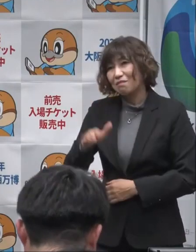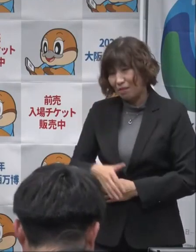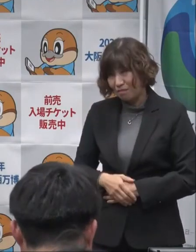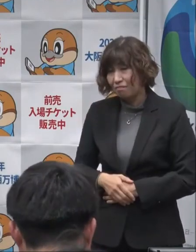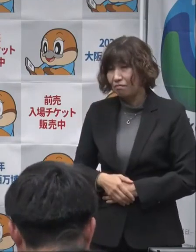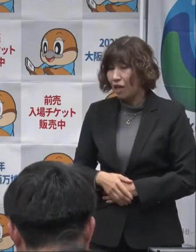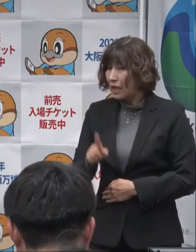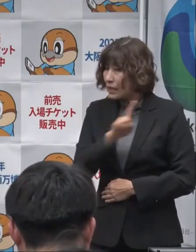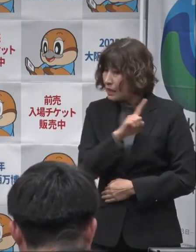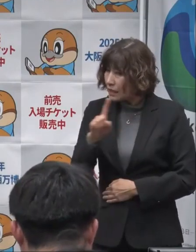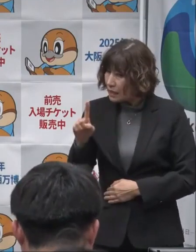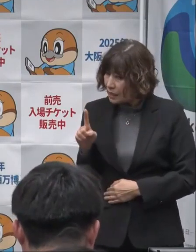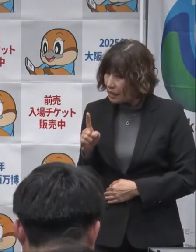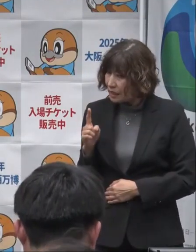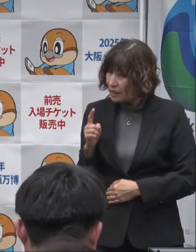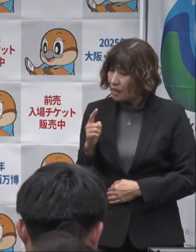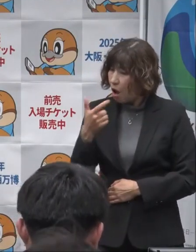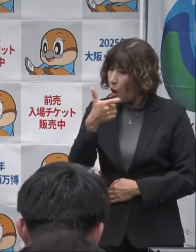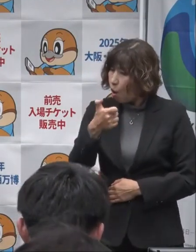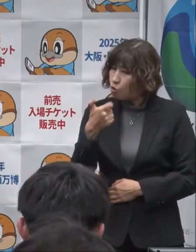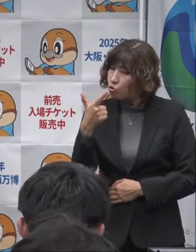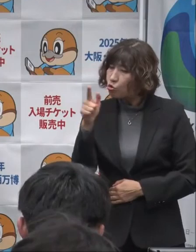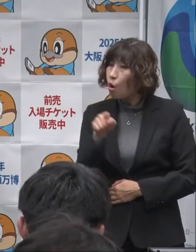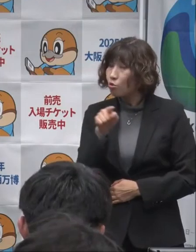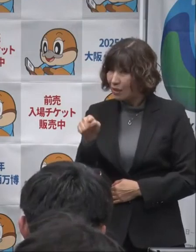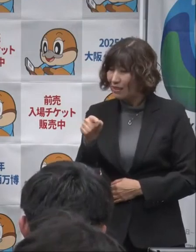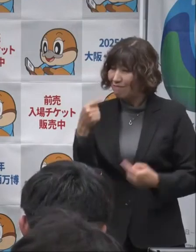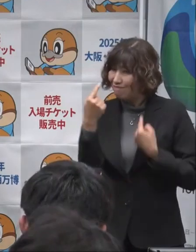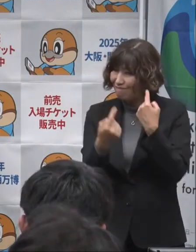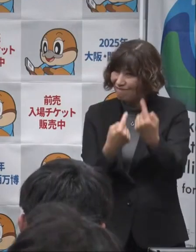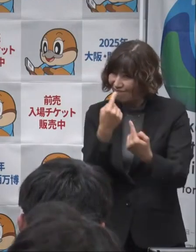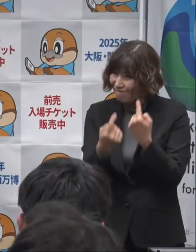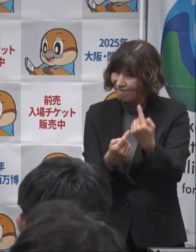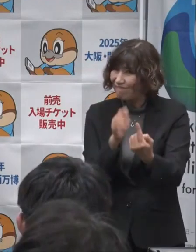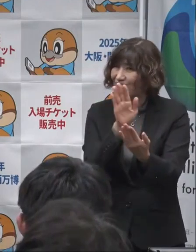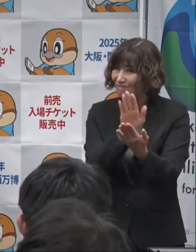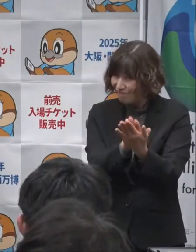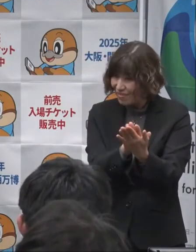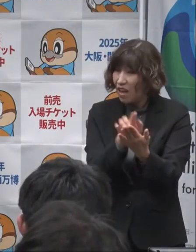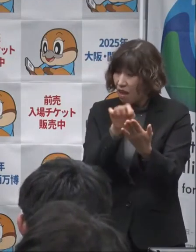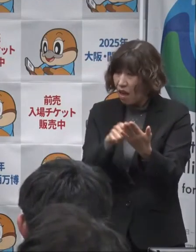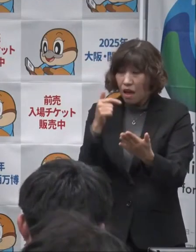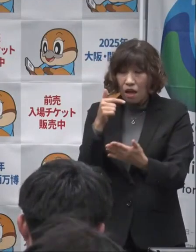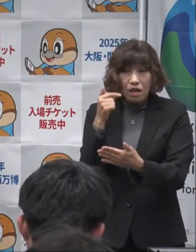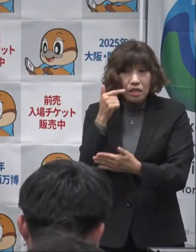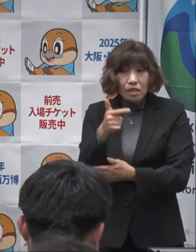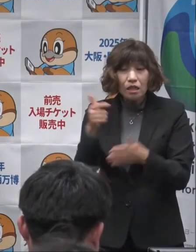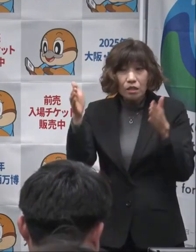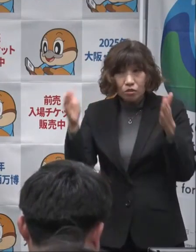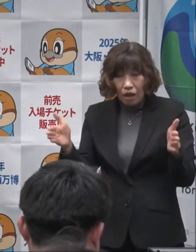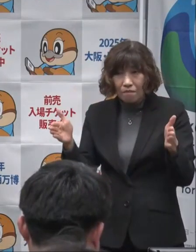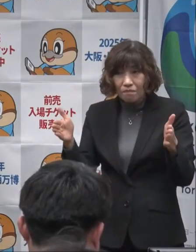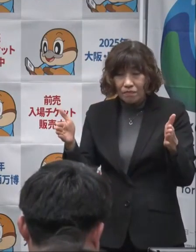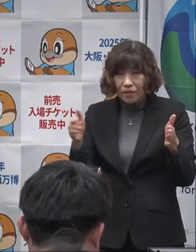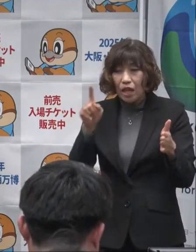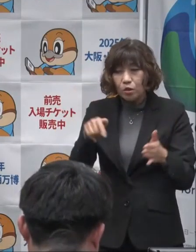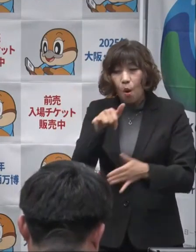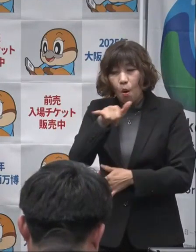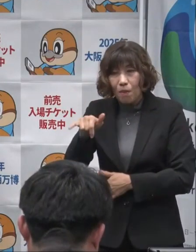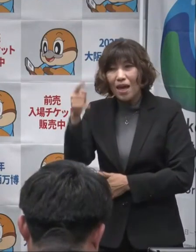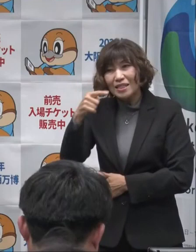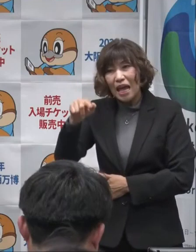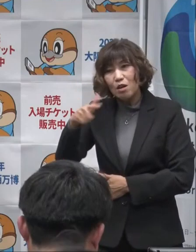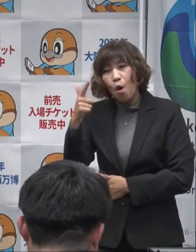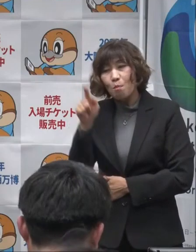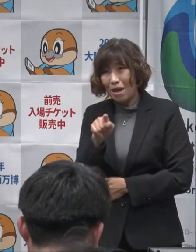日合わせまして56名、延べ56名派遣をしておりまして、1ヶ月程度で約延べ1600名の職員